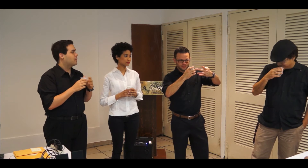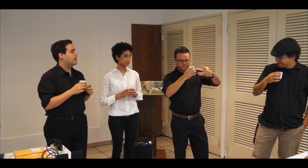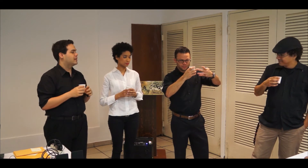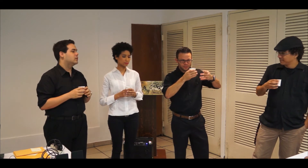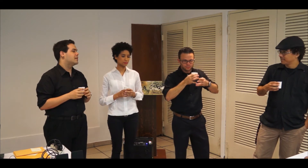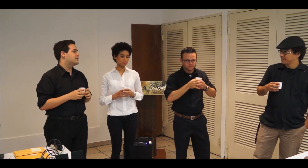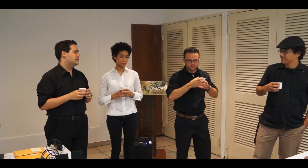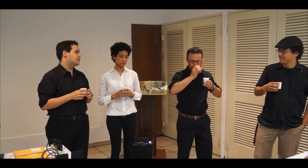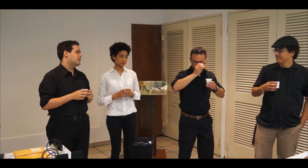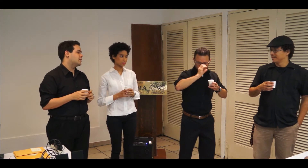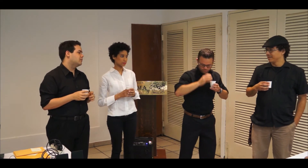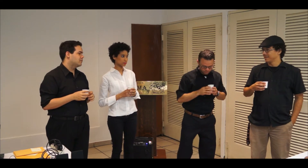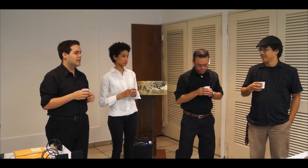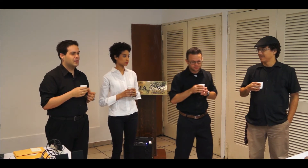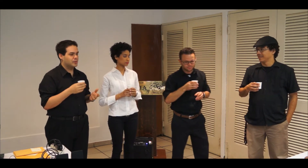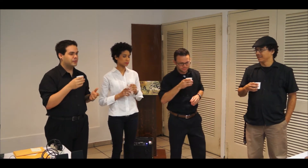El segundo paso de esta degustación va a ser solver